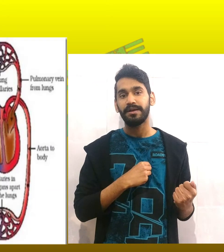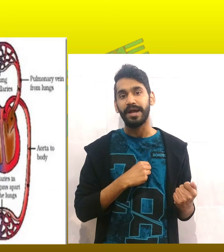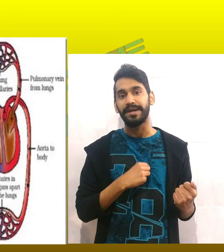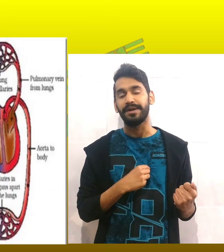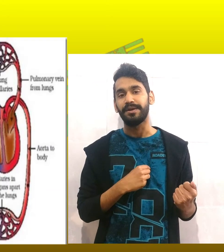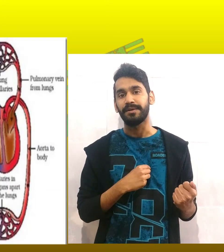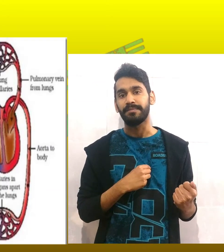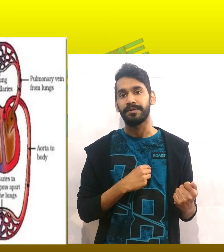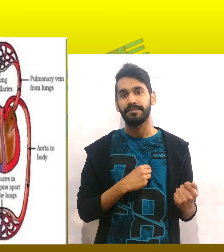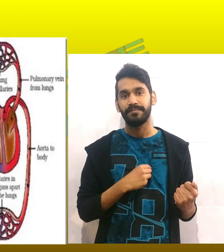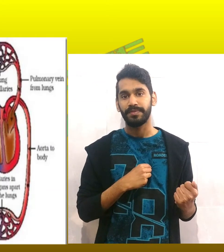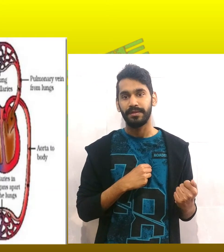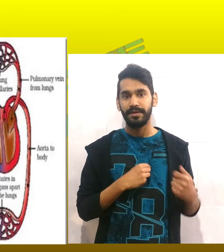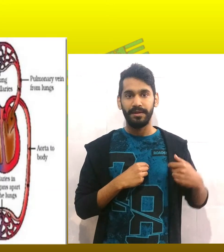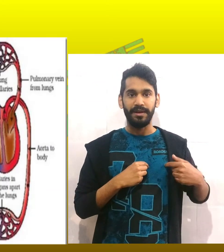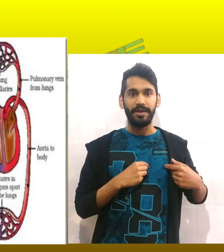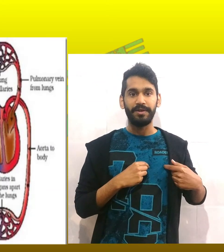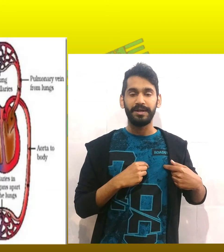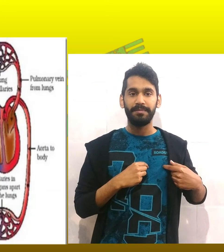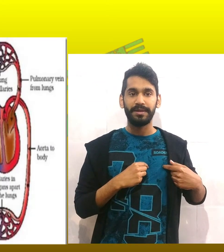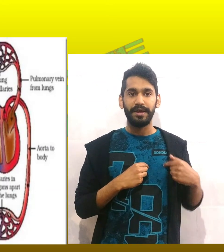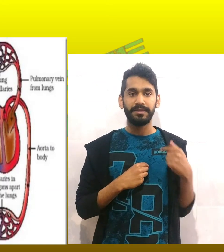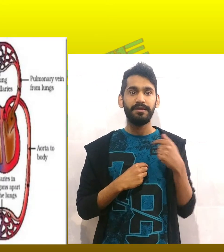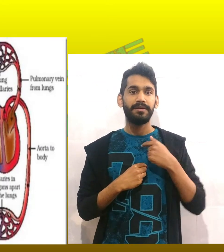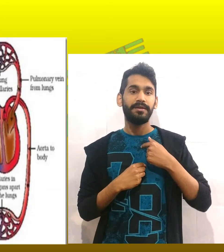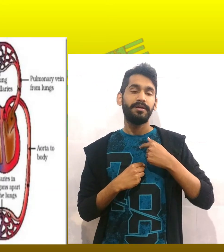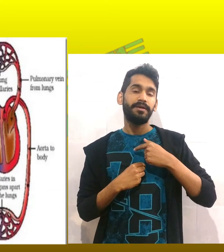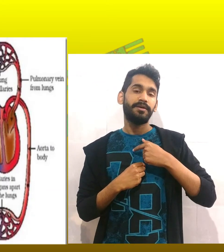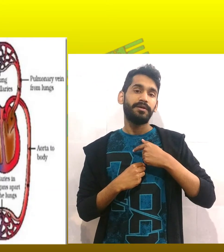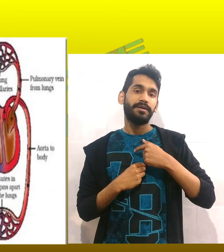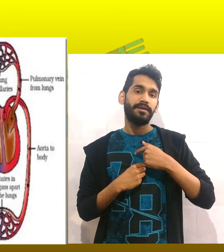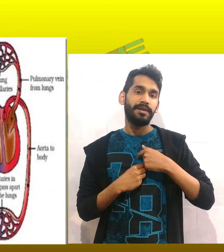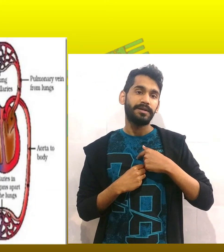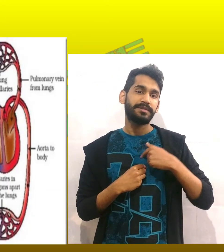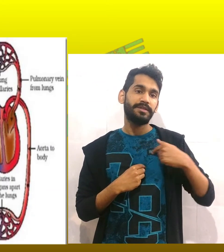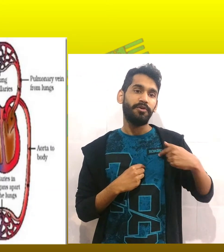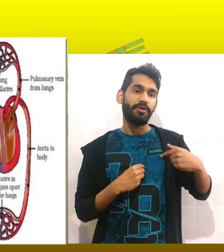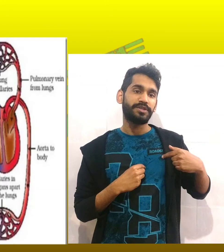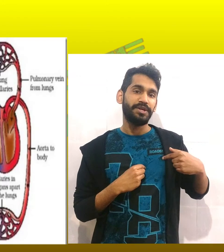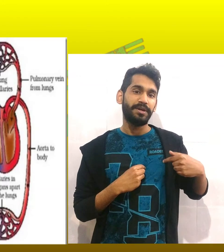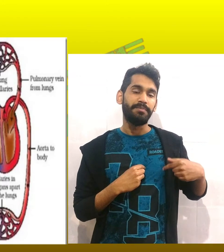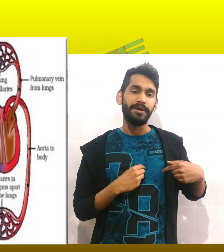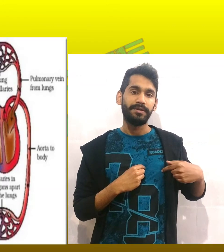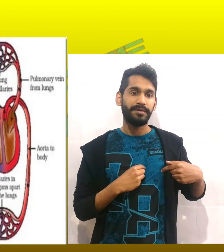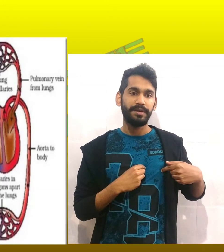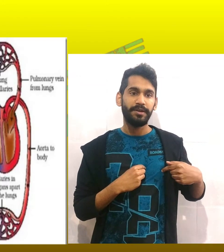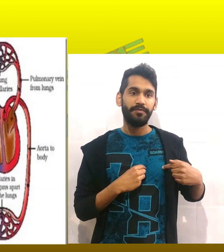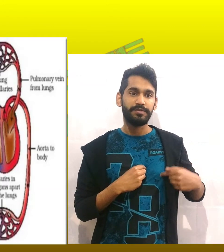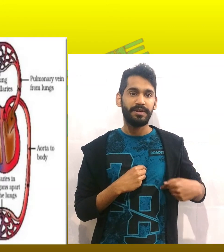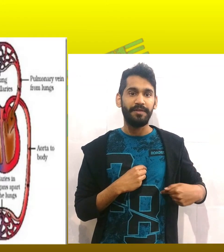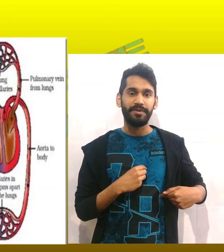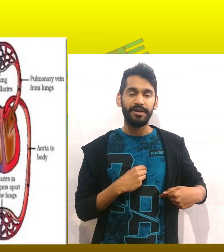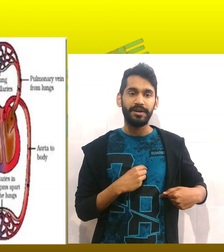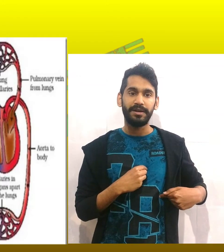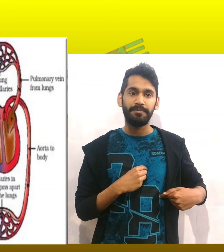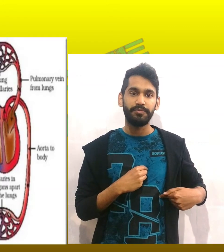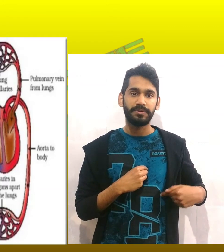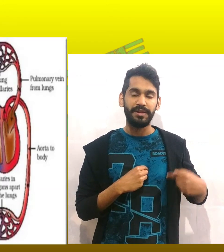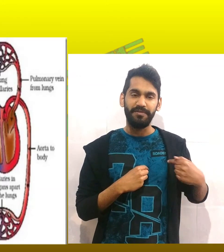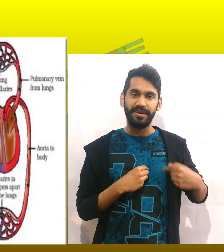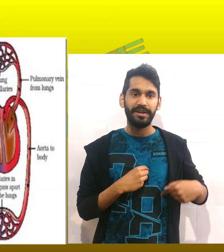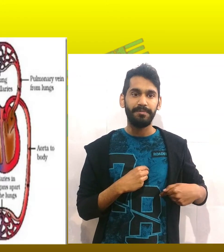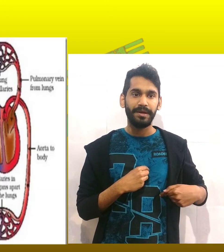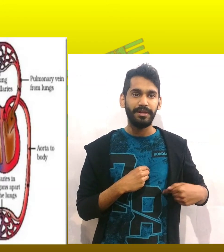हार्ट में जाएगा राइट एट्रियम में। लेफ्ट एट्रियम में क्या आया था? लंग्स से ऑक्सीजनेटेड ब्लड। ठीक है। फिर उसने लेफ्ट वेंट्रिकल